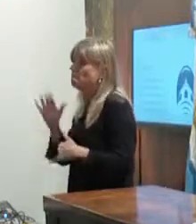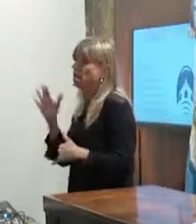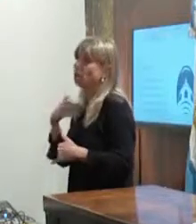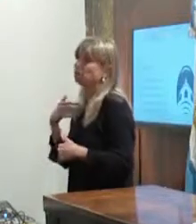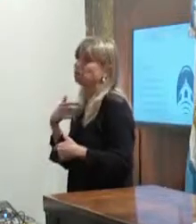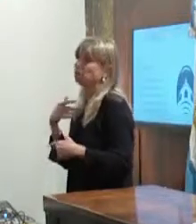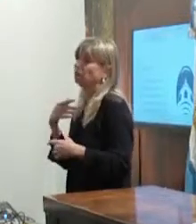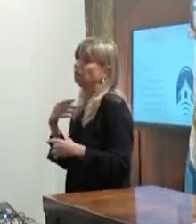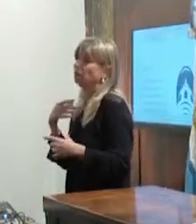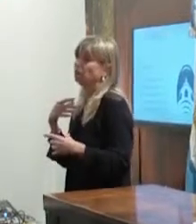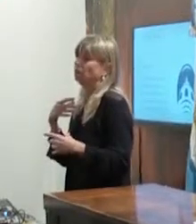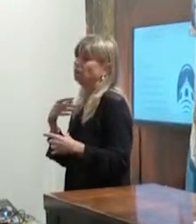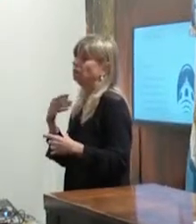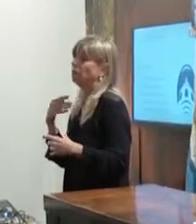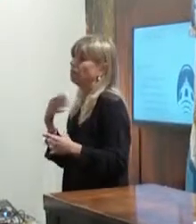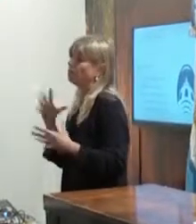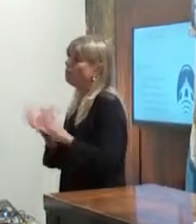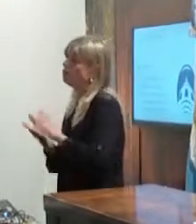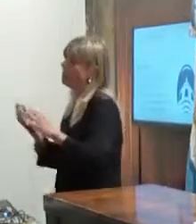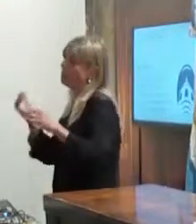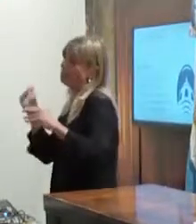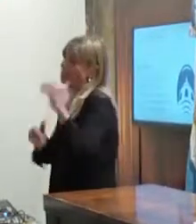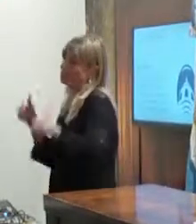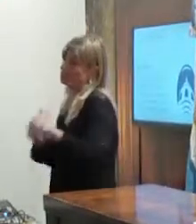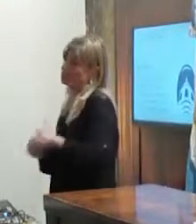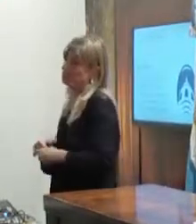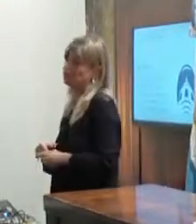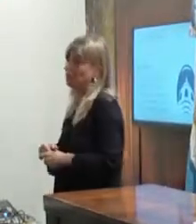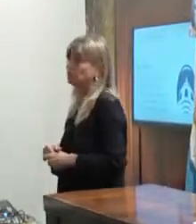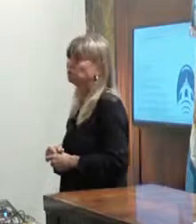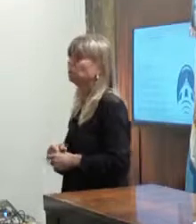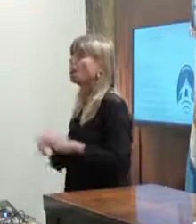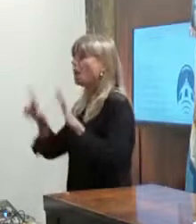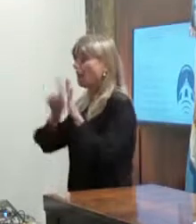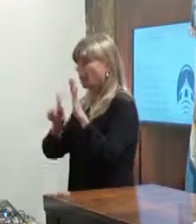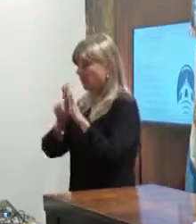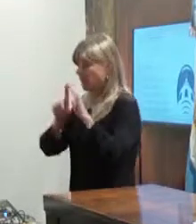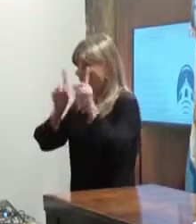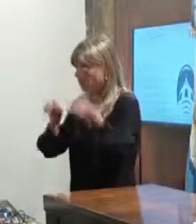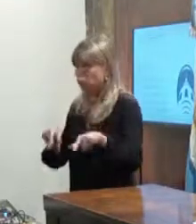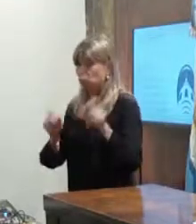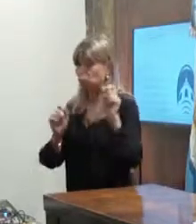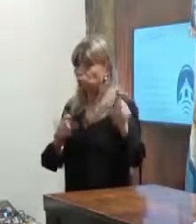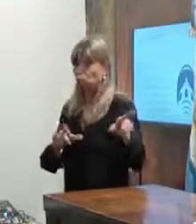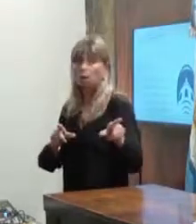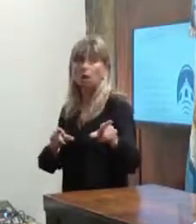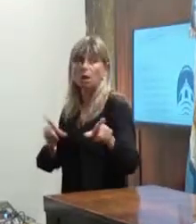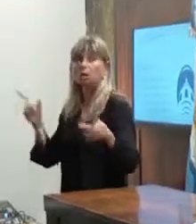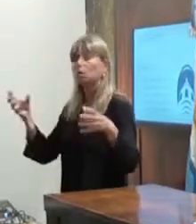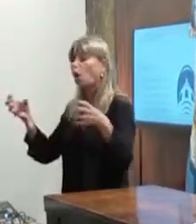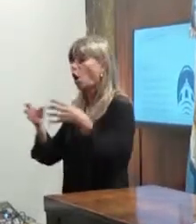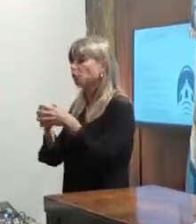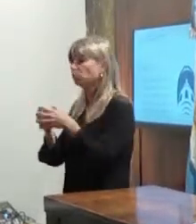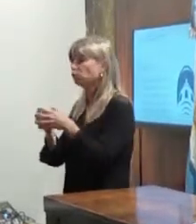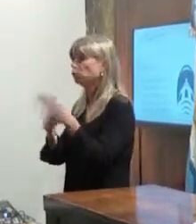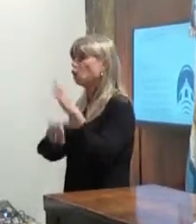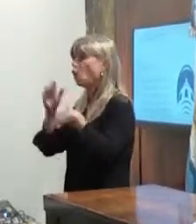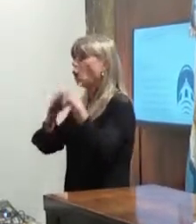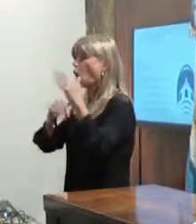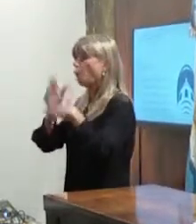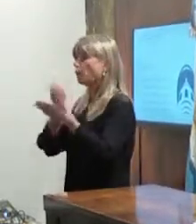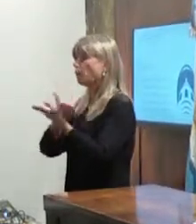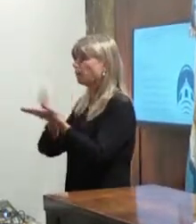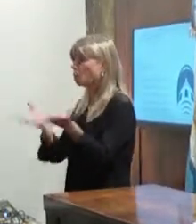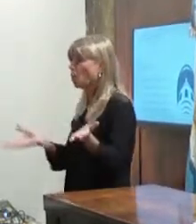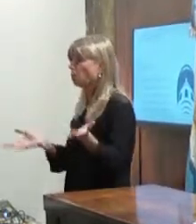más oportunidades de participar. Y bueno, estamos en la legislatura, yo integro la Comisión de Obras Públicas y